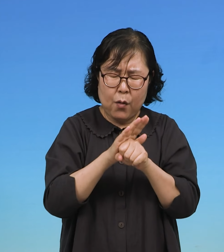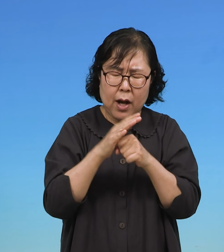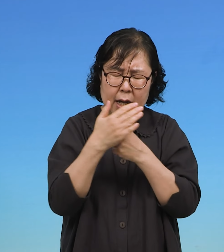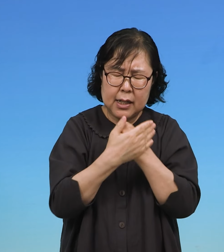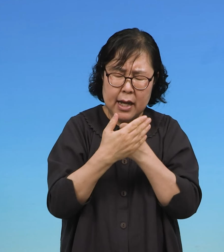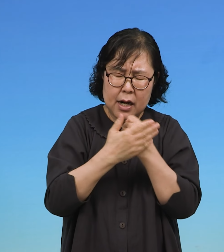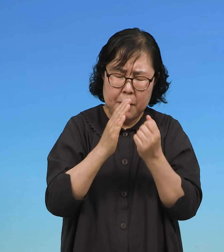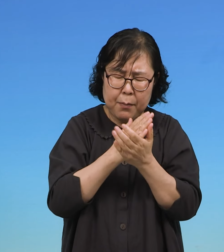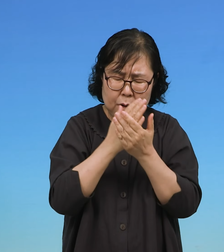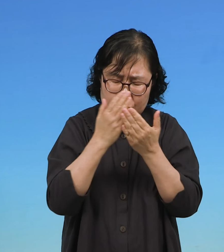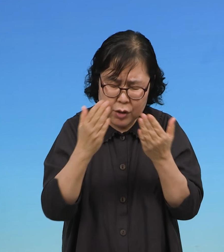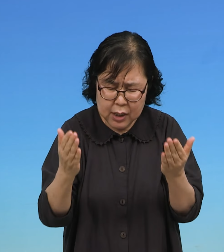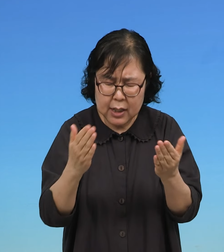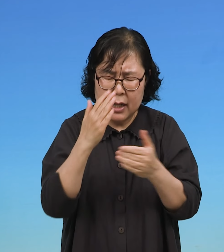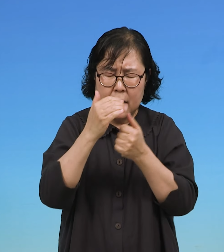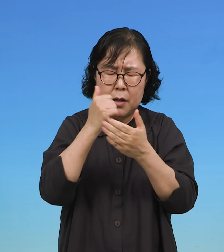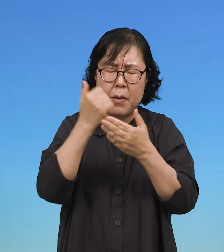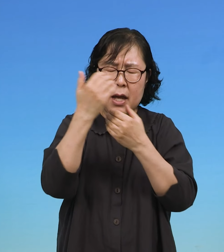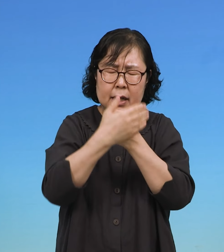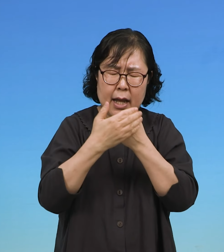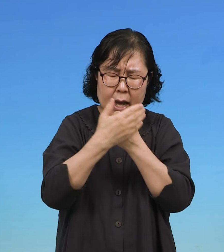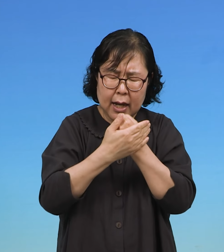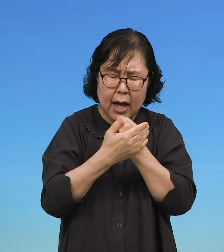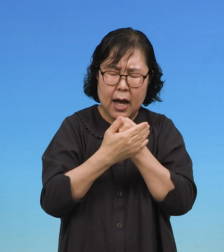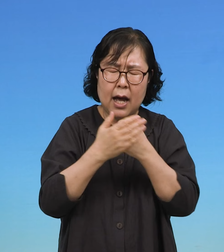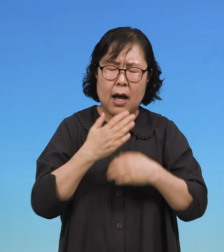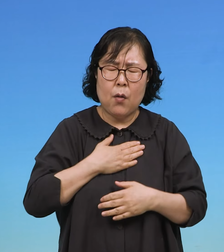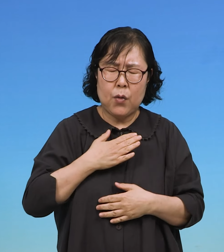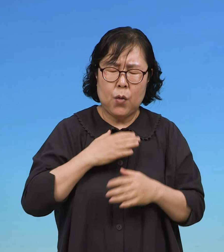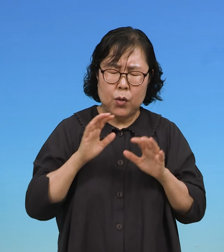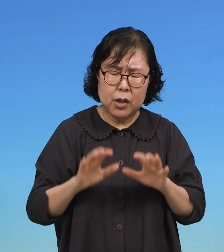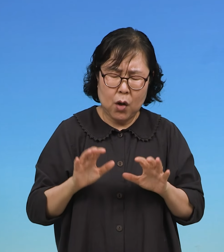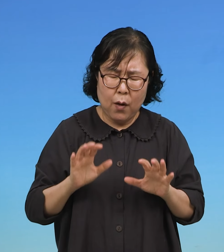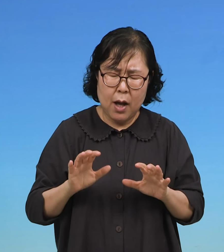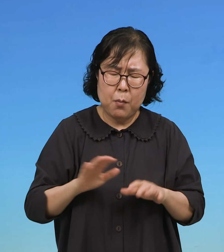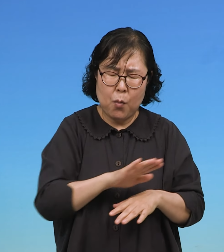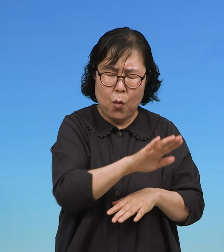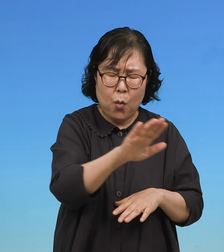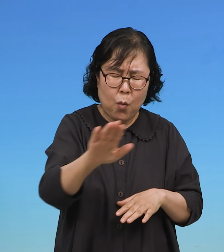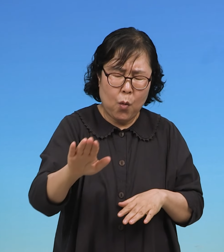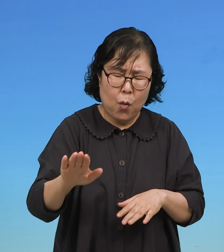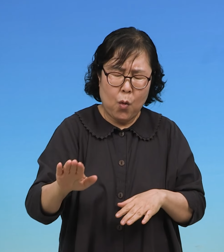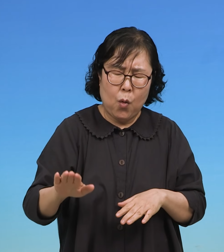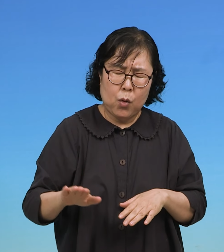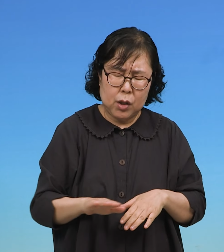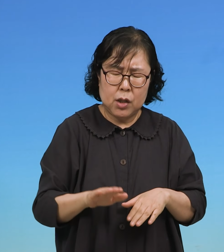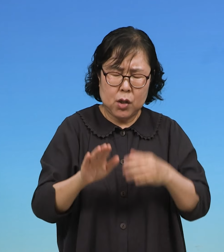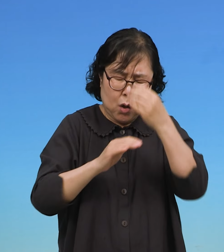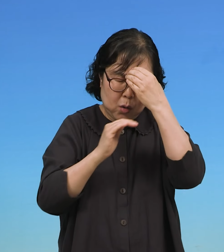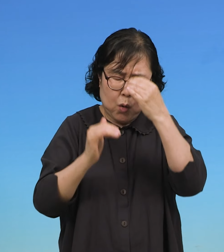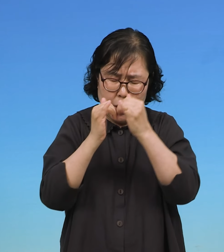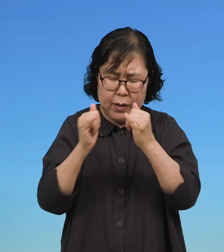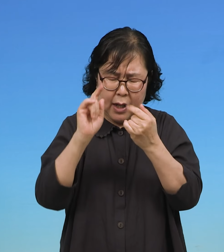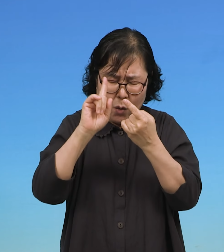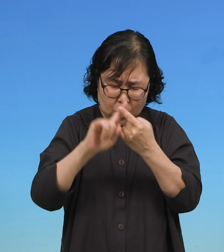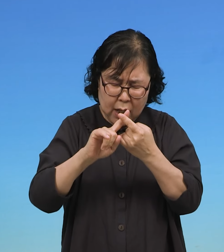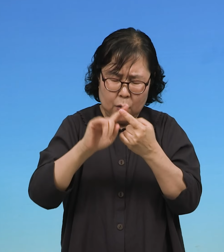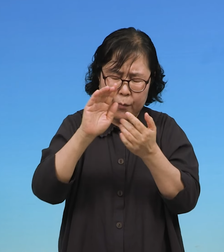환대로 베풀어 주신 그 하나님의 은혜가 오늘 저와 모든 성도님들의 그대로 이루어지는 줄